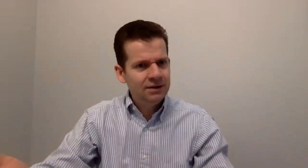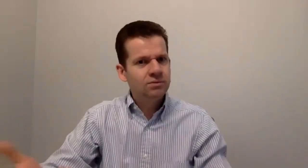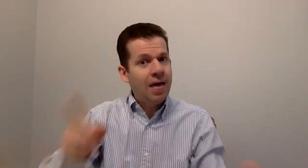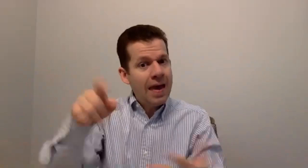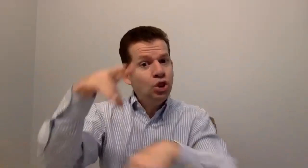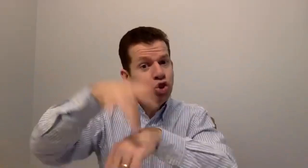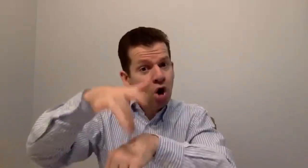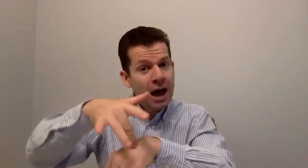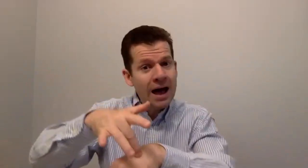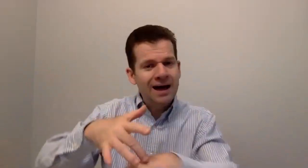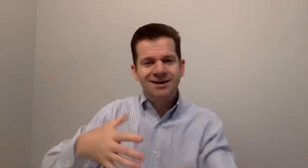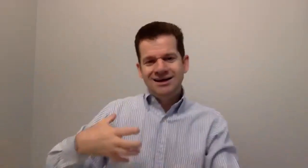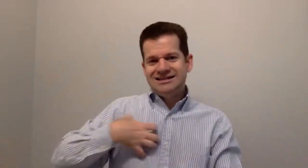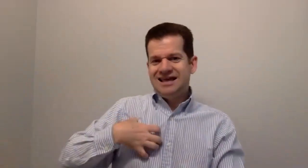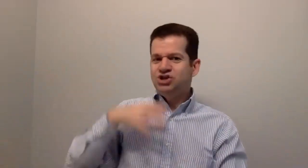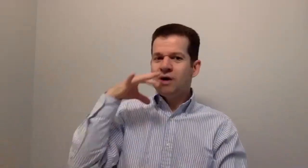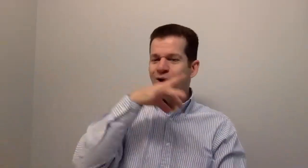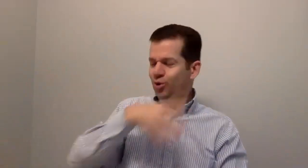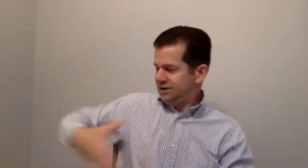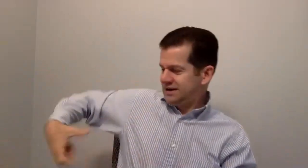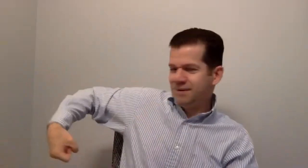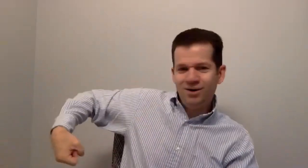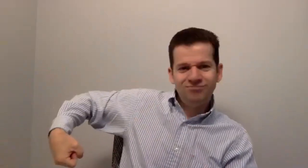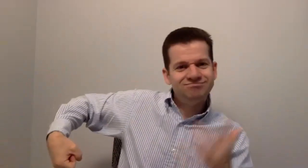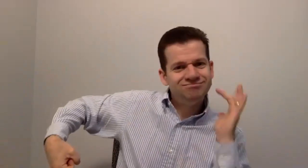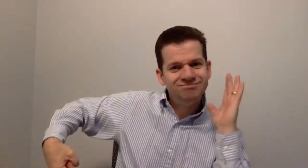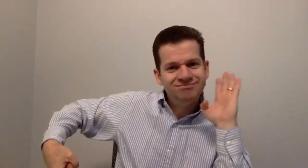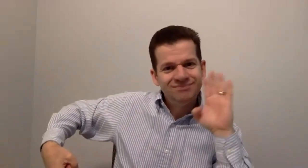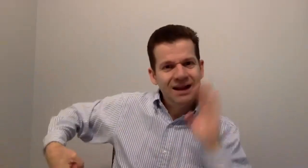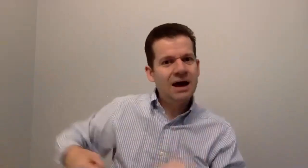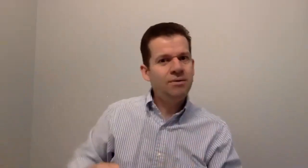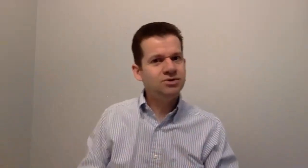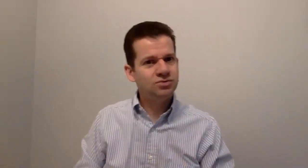Certo? É tocar. Sente o calor da mão. É legal isso.